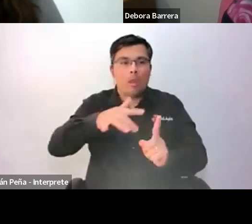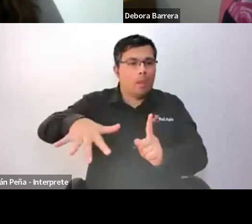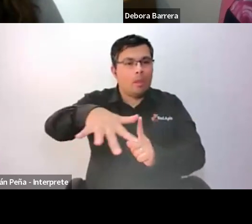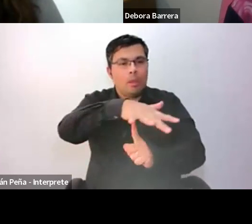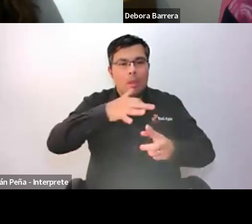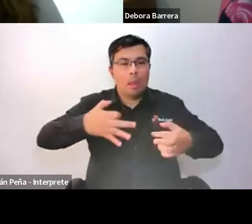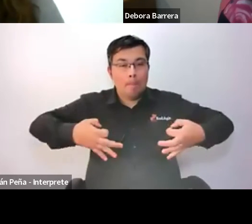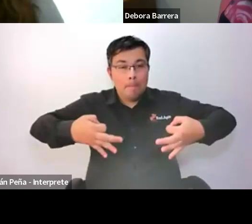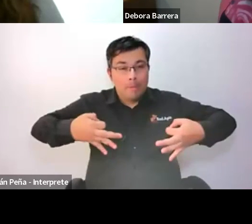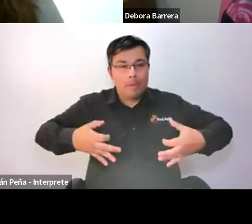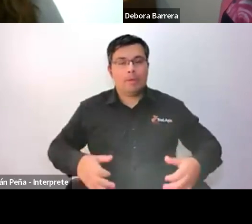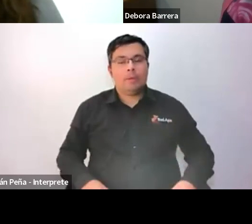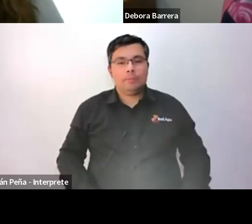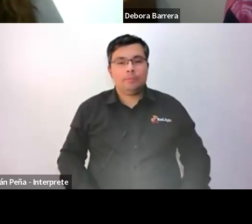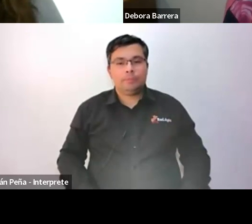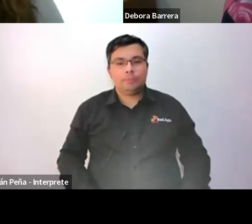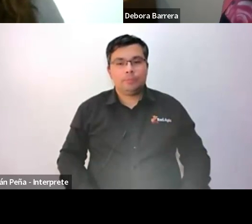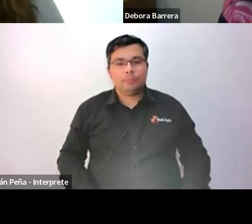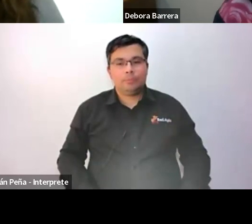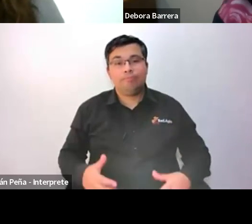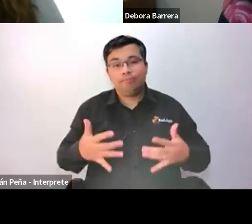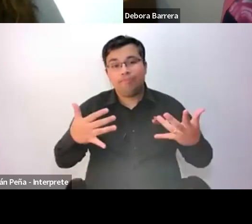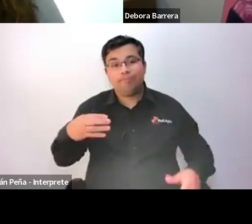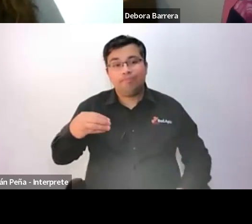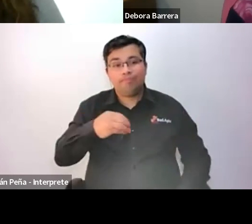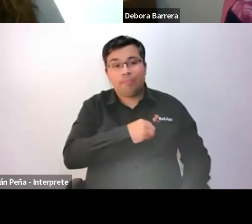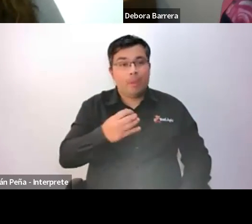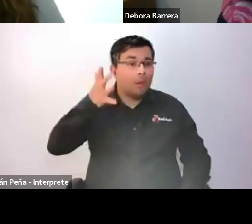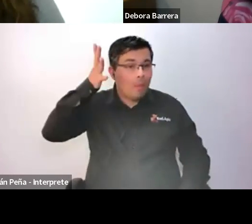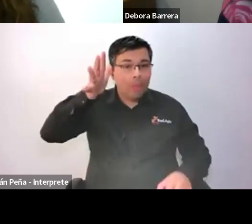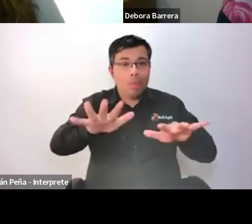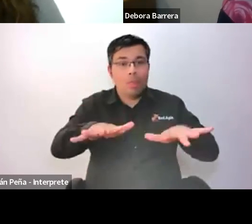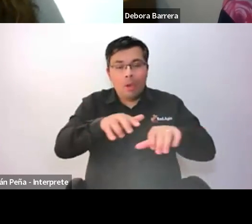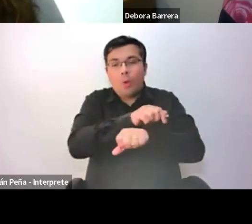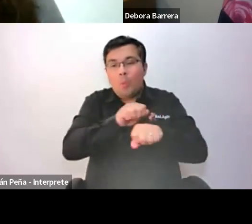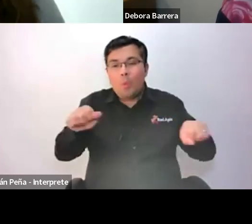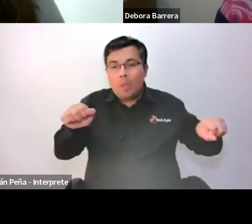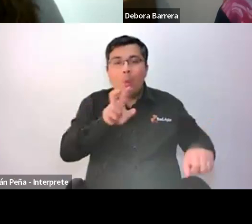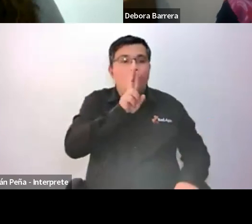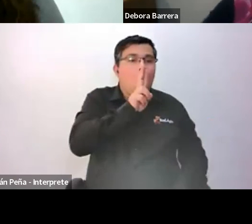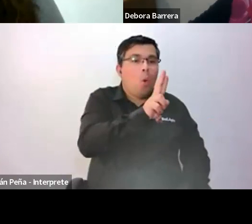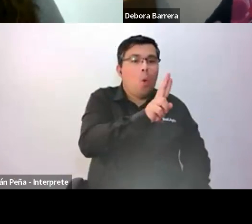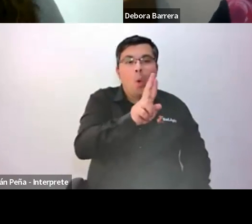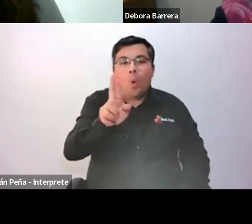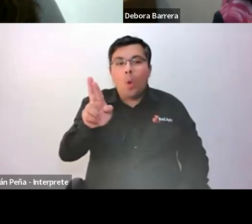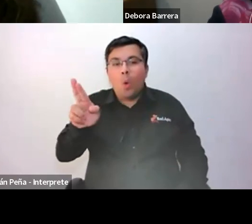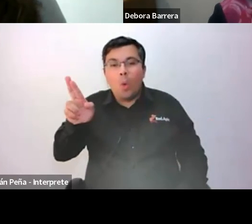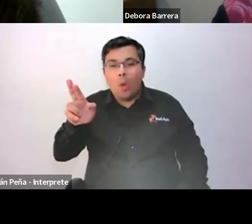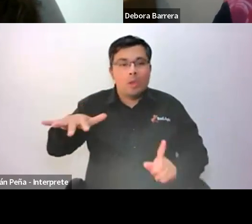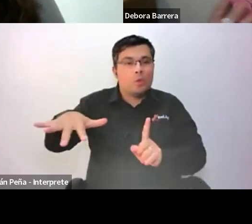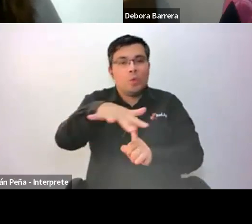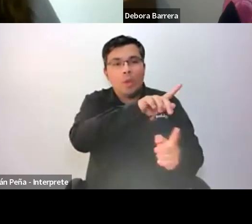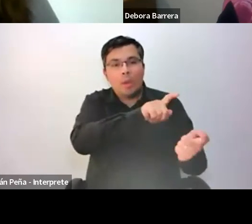específicos. Lamentablemente en este tipo de webinar no podemos resolver situaciones particulares porque habría que tener